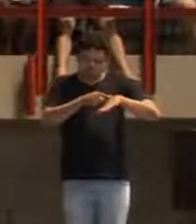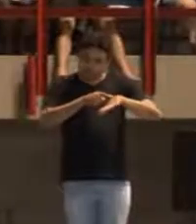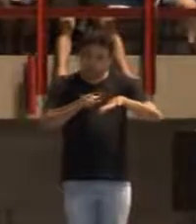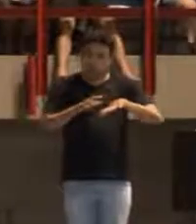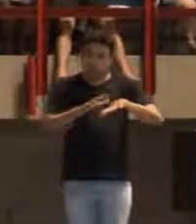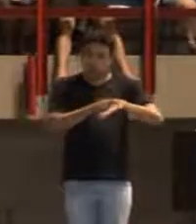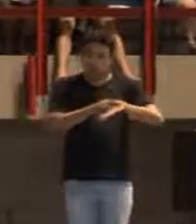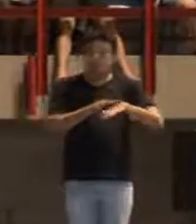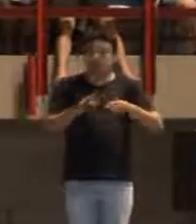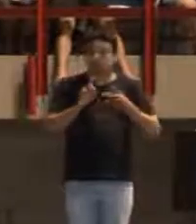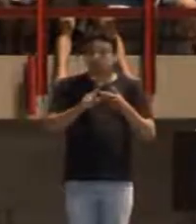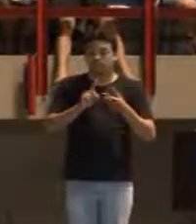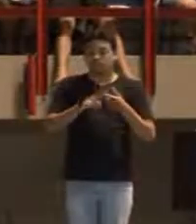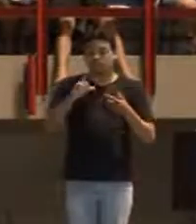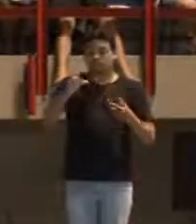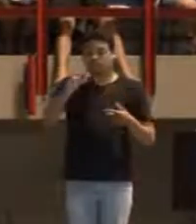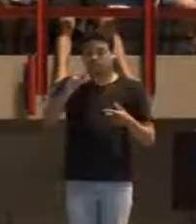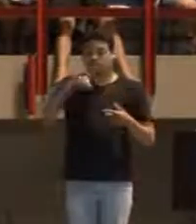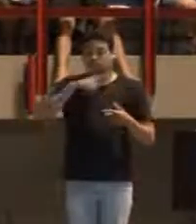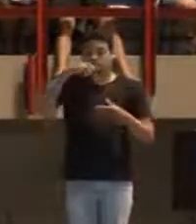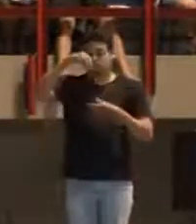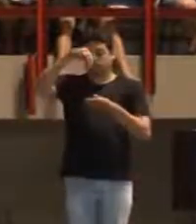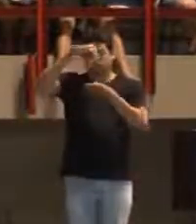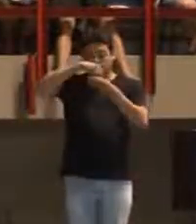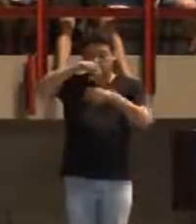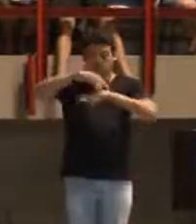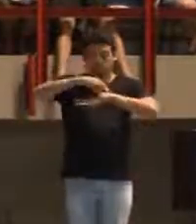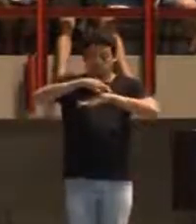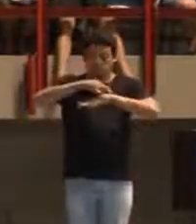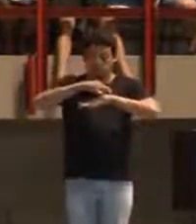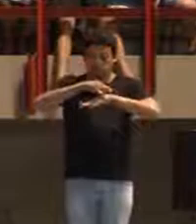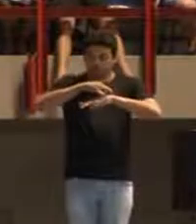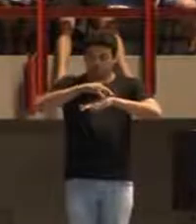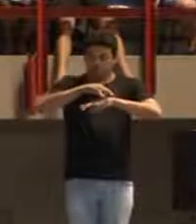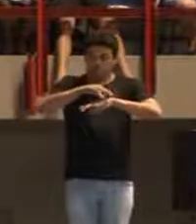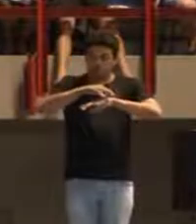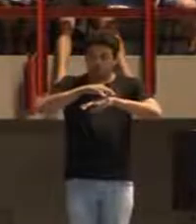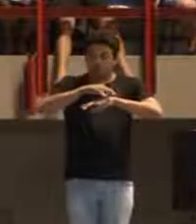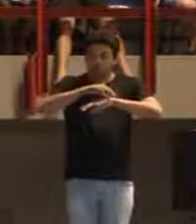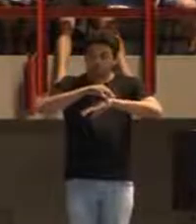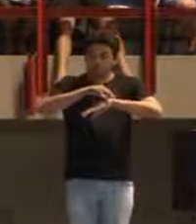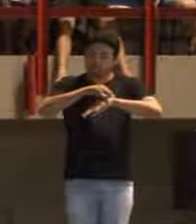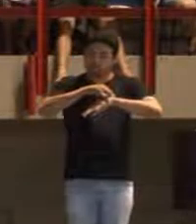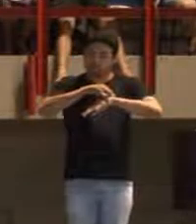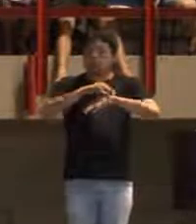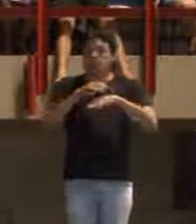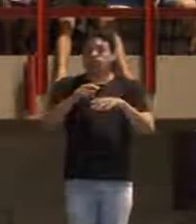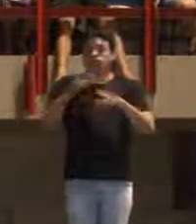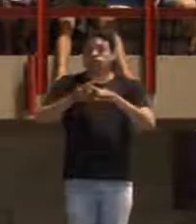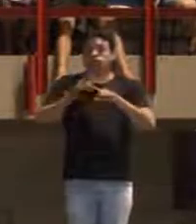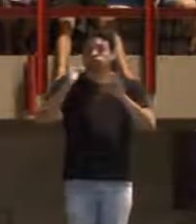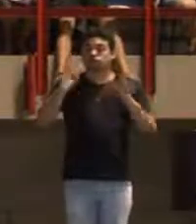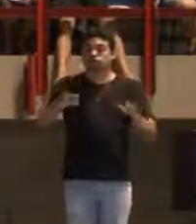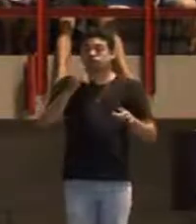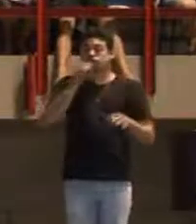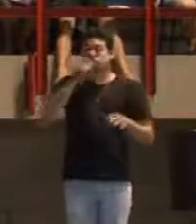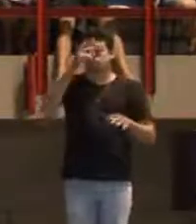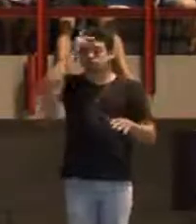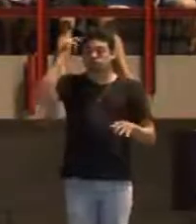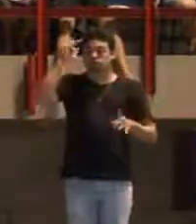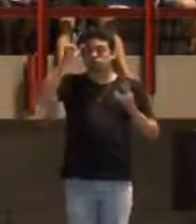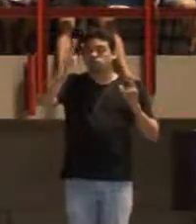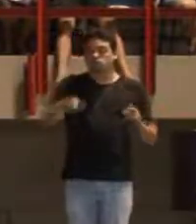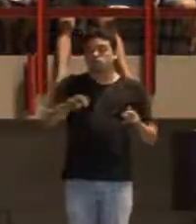vai penetrando no seu epitélio e formando umas cristas. Ei, já ouviram falar em crista de